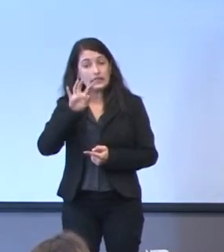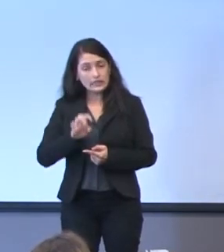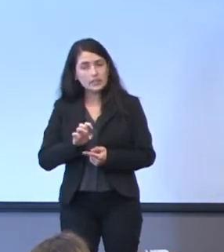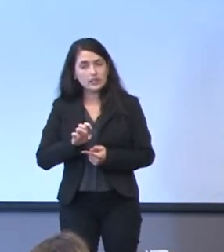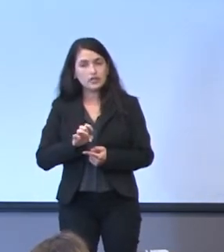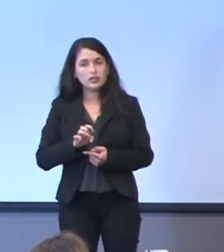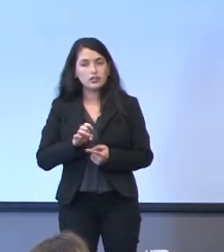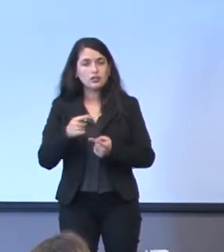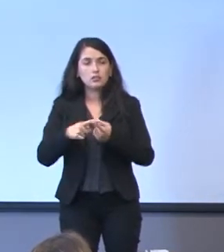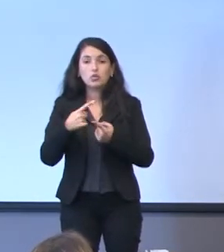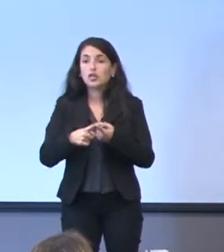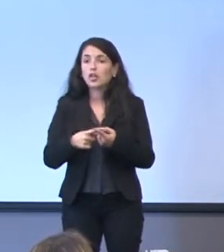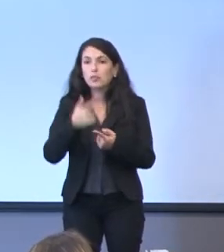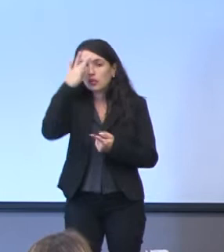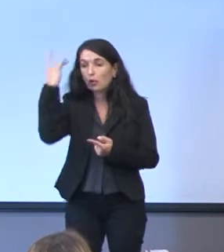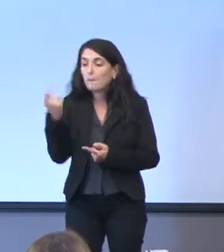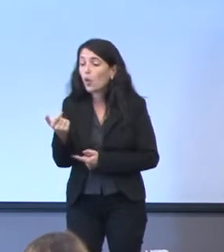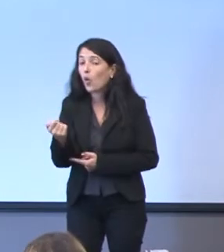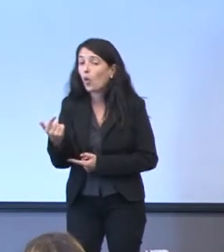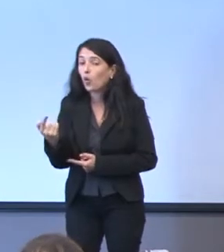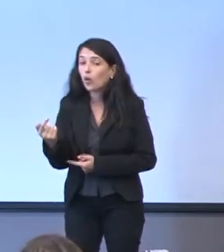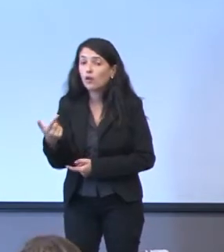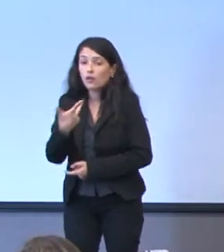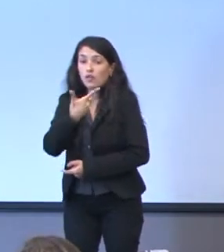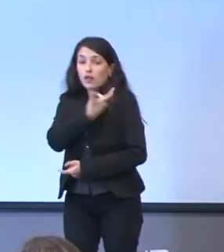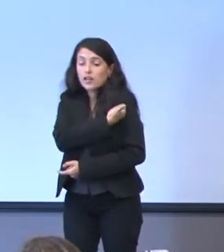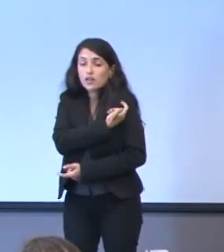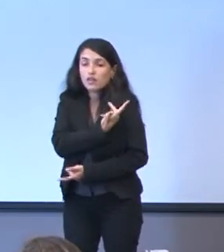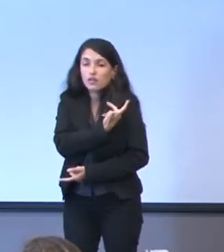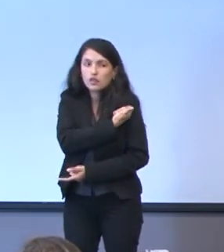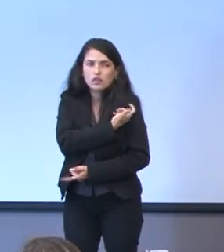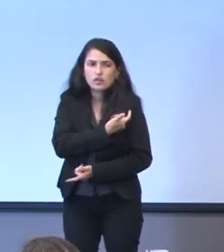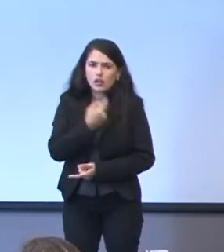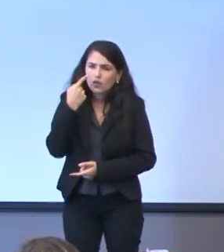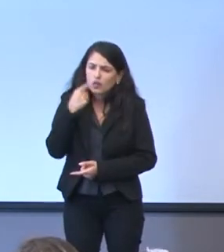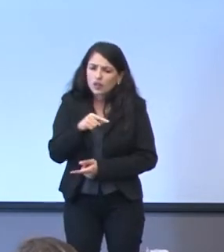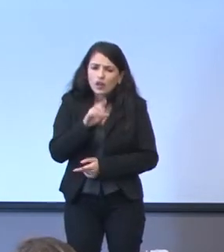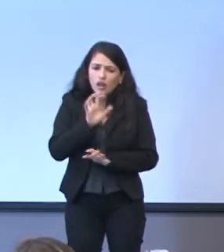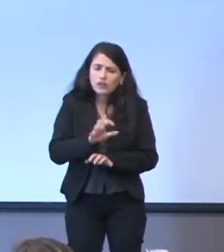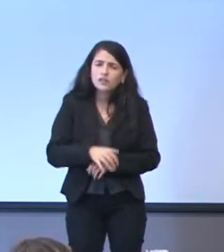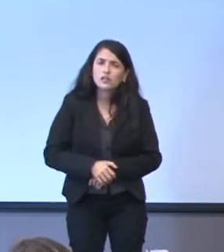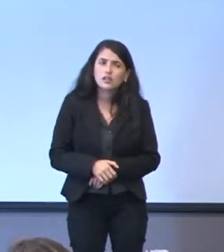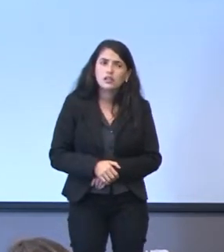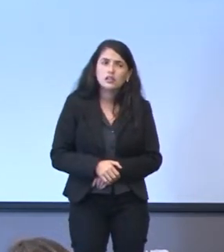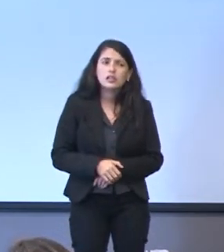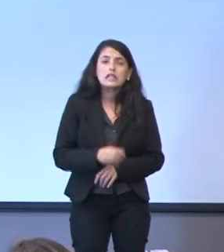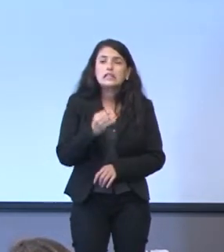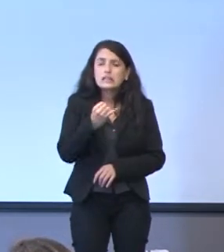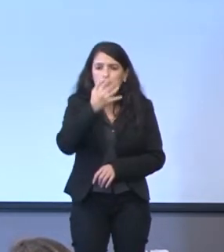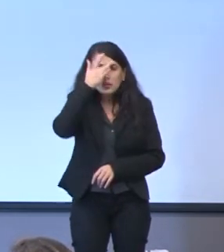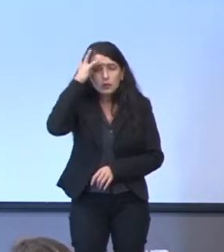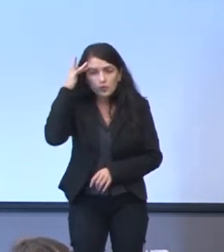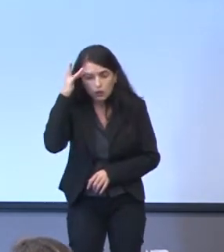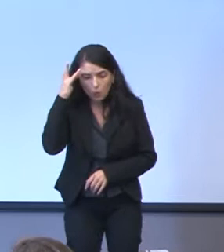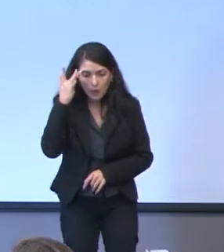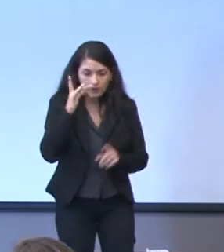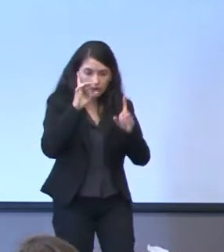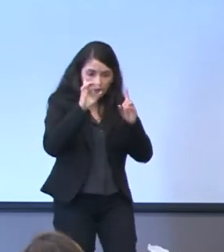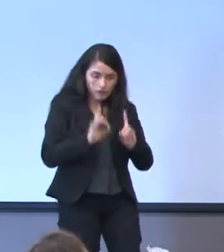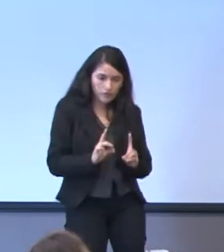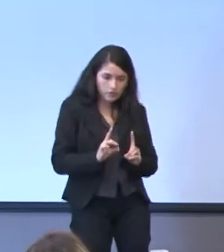baixos índices de vacinação. Quando eu vi aquilo, eu falei, mas é isso. quando a pessoa tem uma